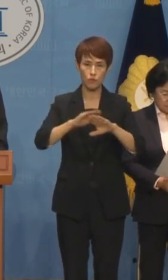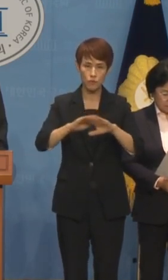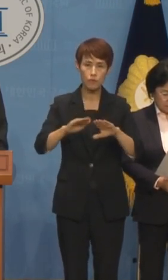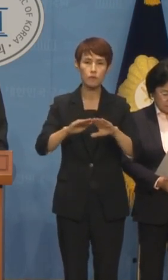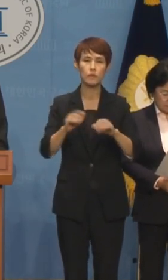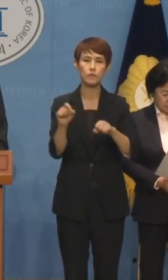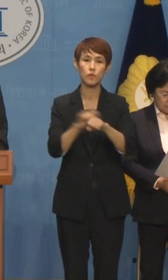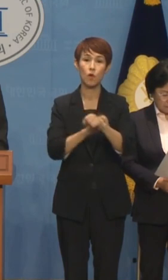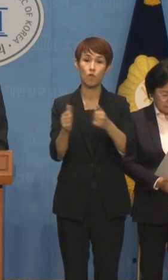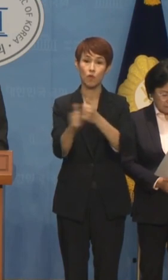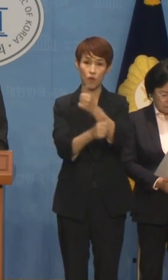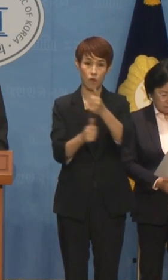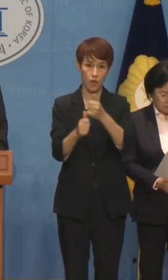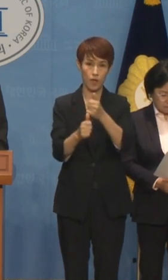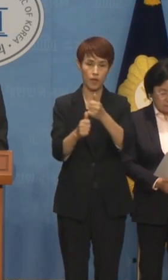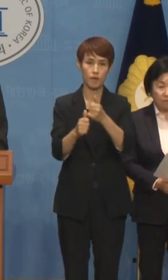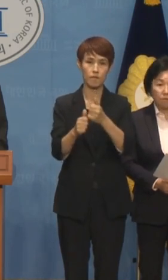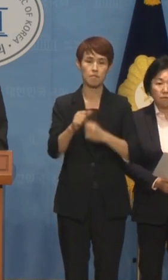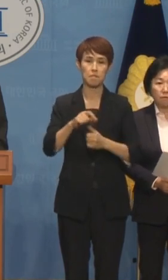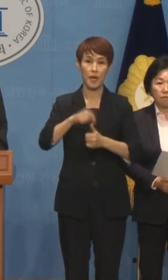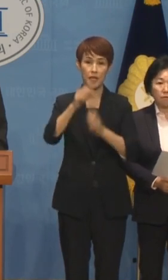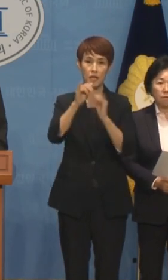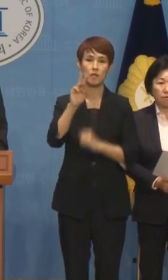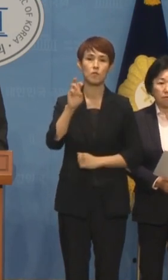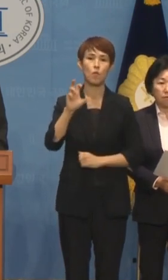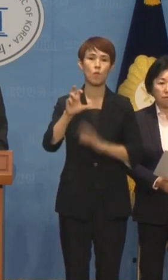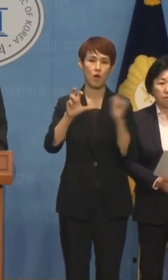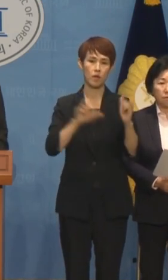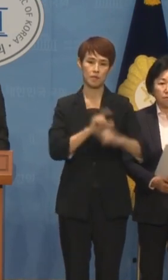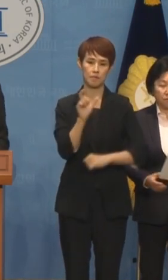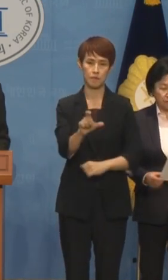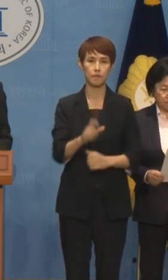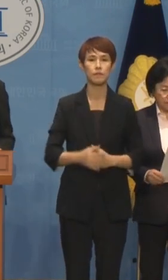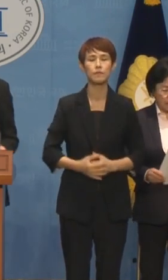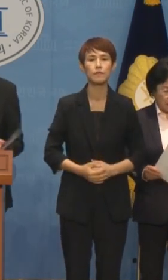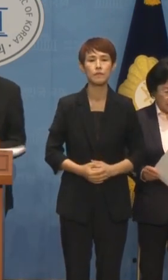언론자유대책특별위원회 및 당선자 35명 일동.